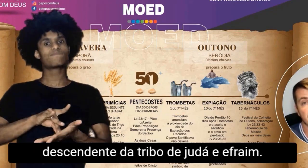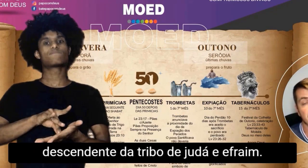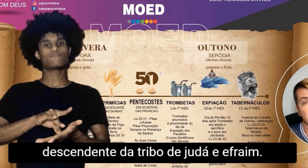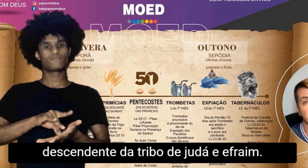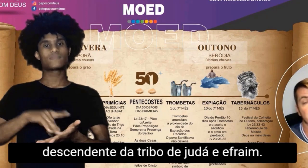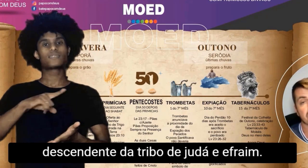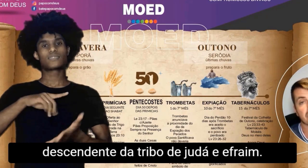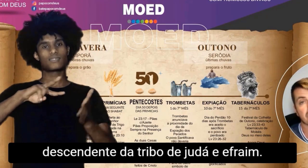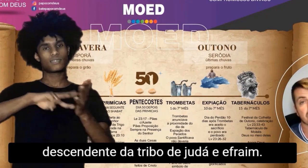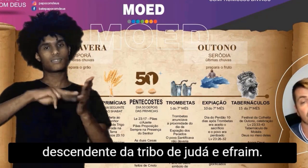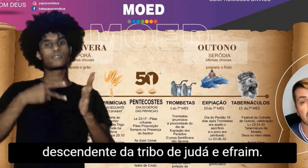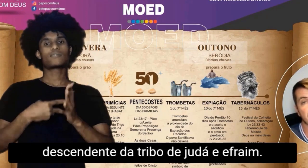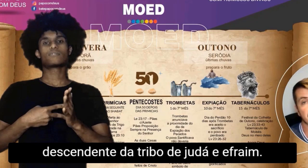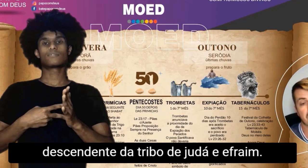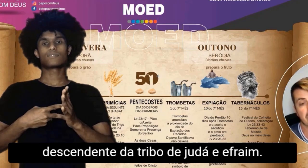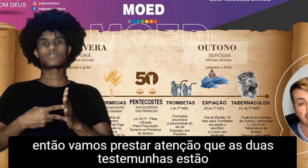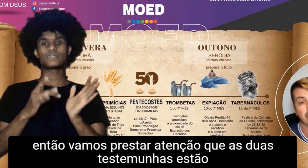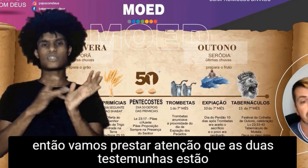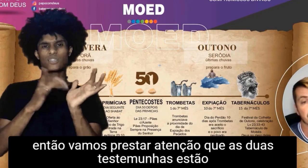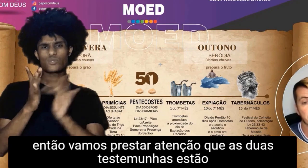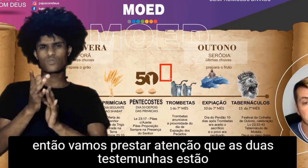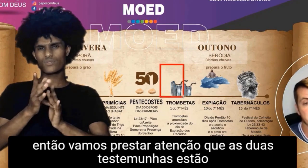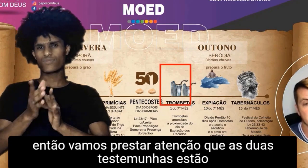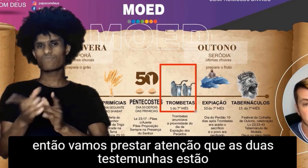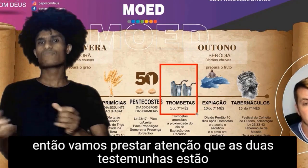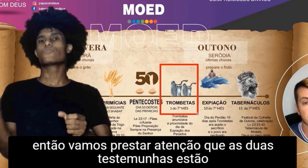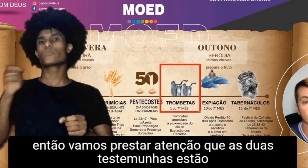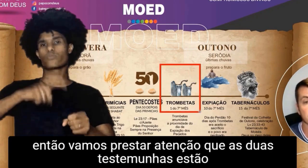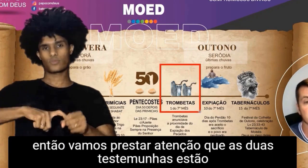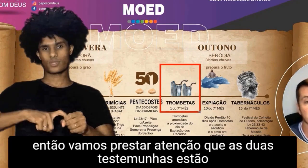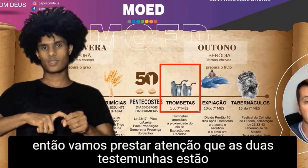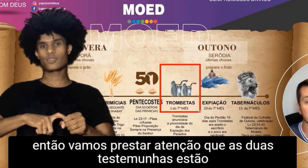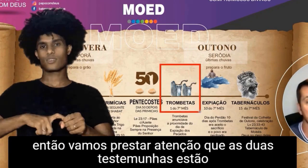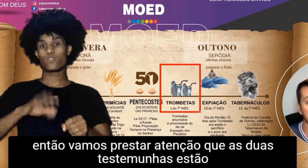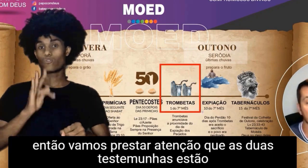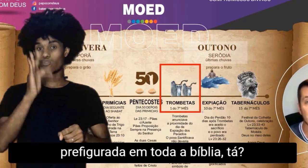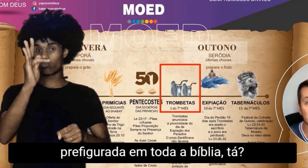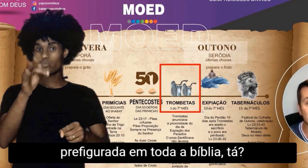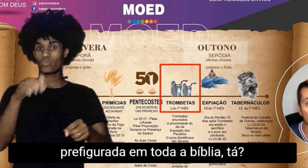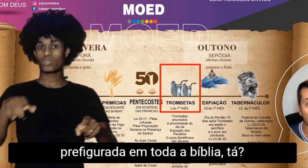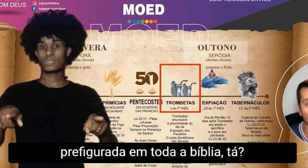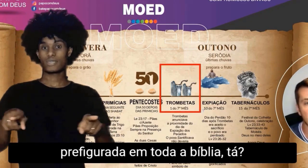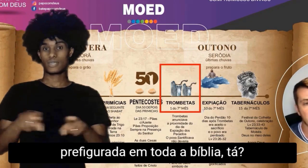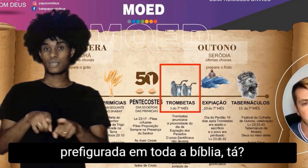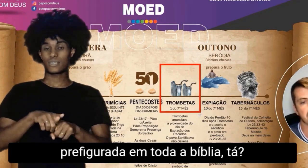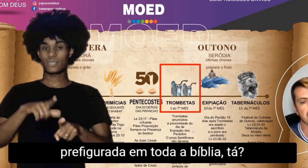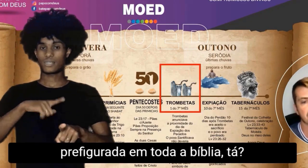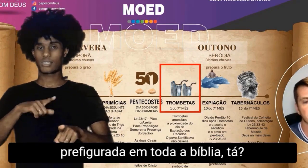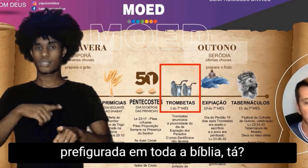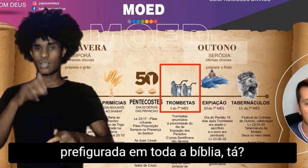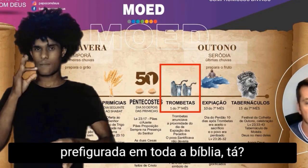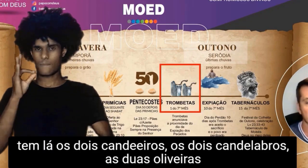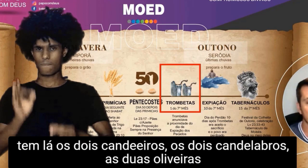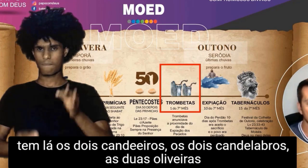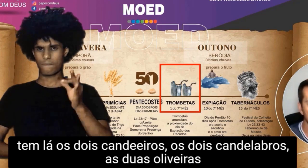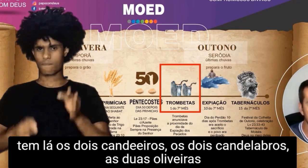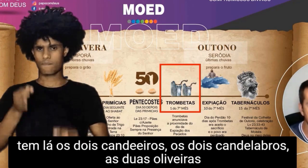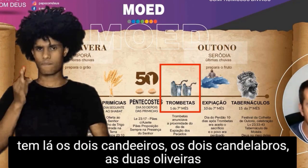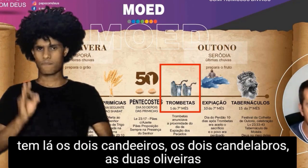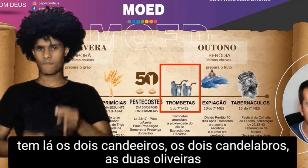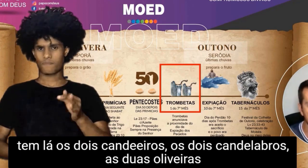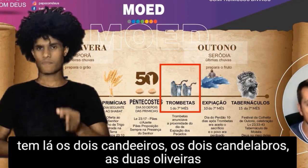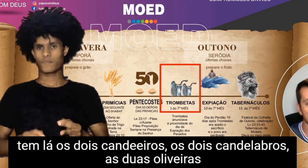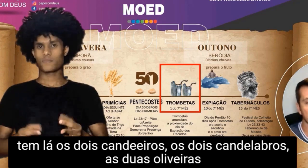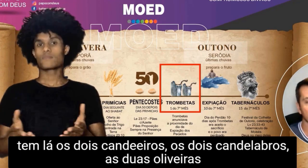Caleb? Descendente da tribo de Judá e de Efraim. Então vamos prestar atenção que as 2 testemunhas elas estão prefiguradas em toda a Bíblia, tá? Tem lá os